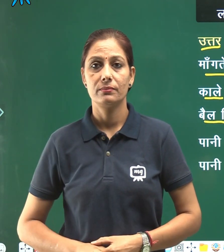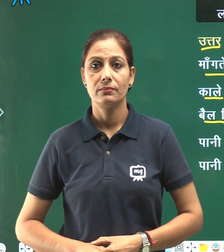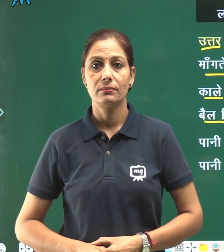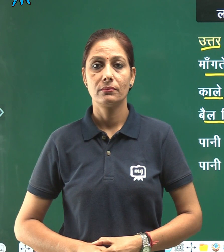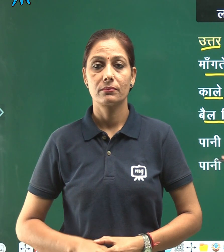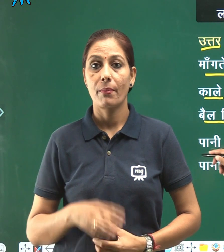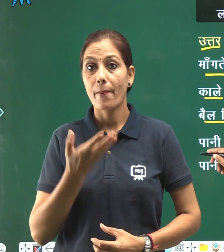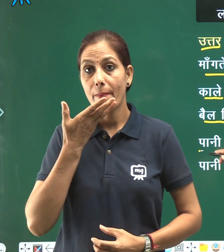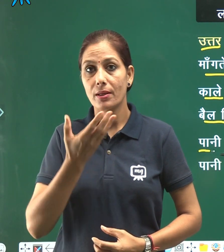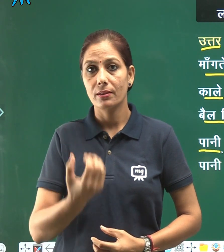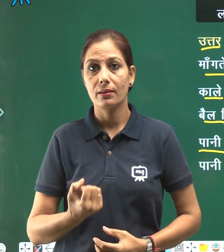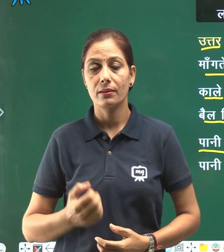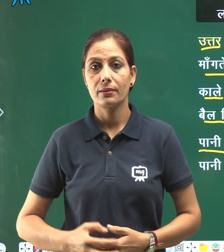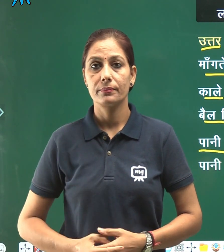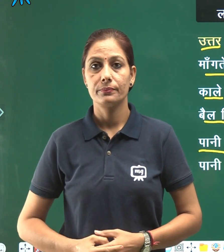पानी दे